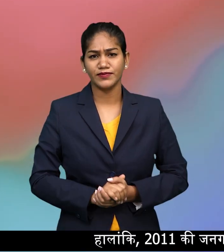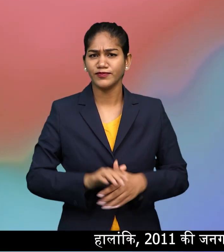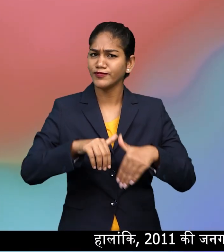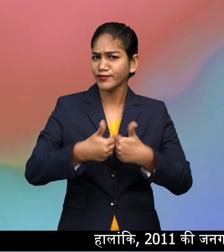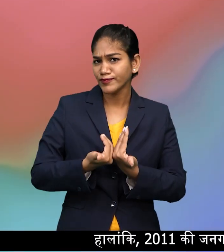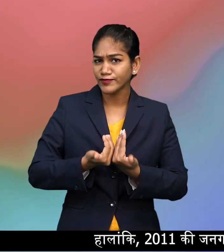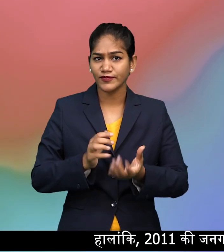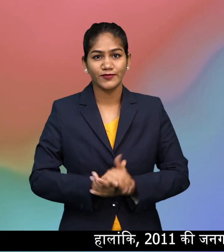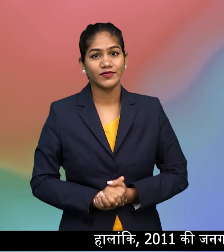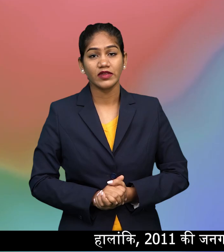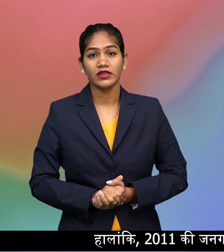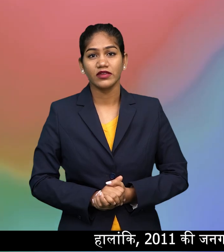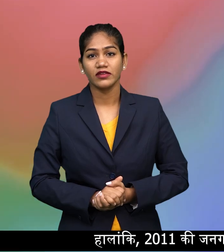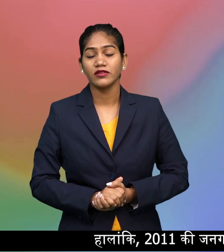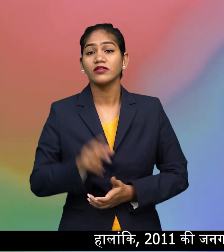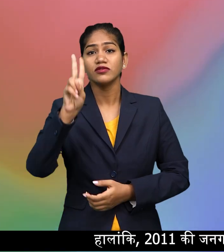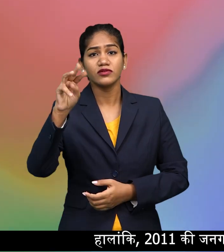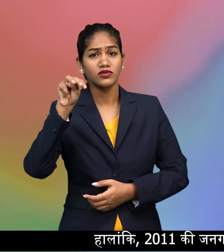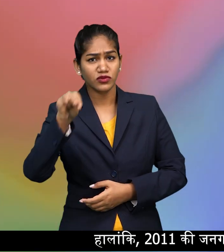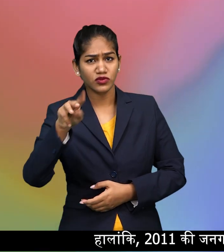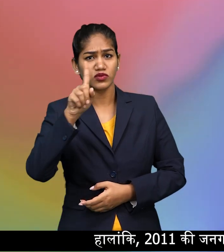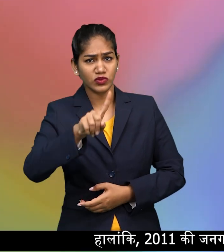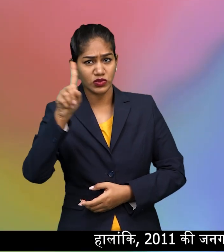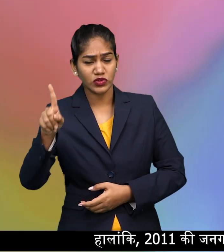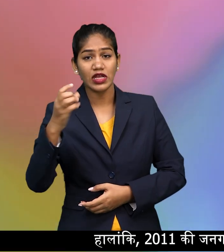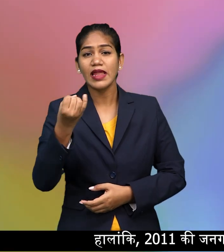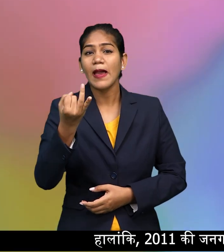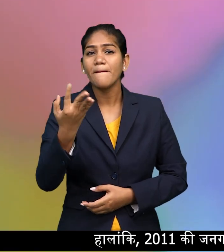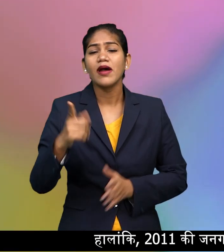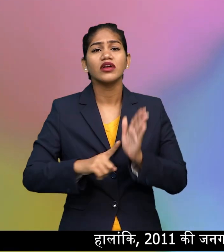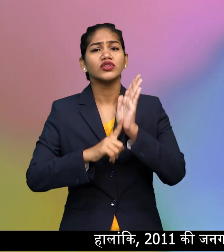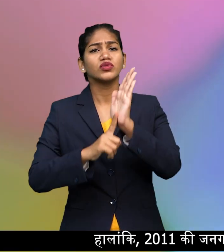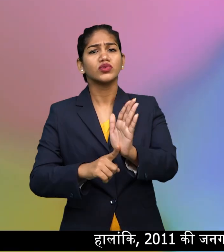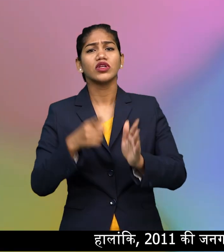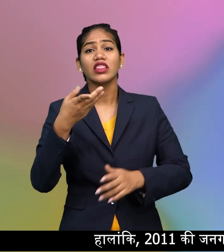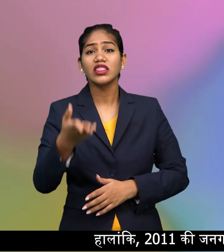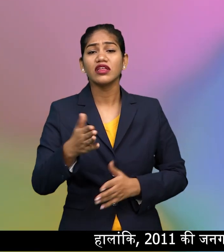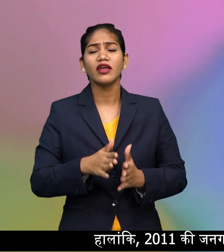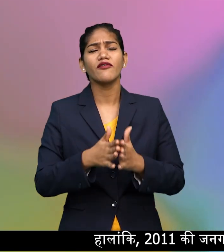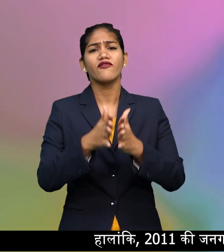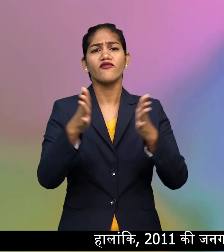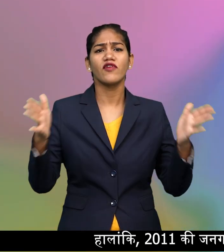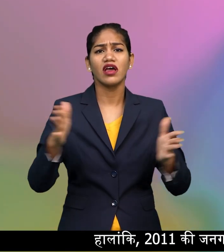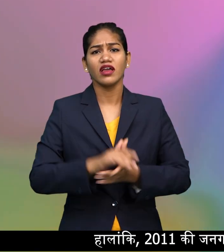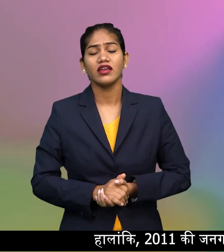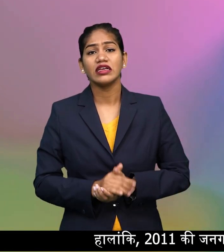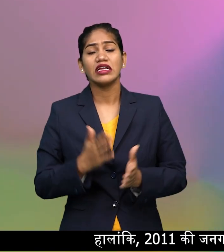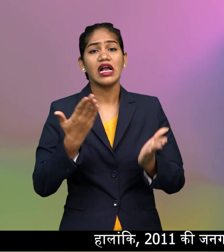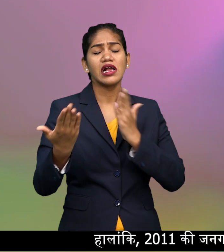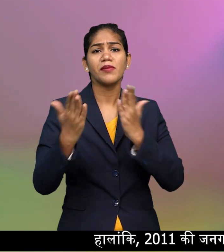हालांकि 2011 की जनगणना से पता चलता है कि पुरुषों 42%